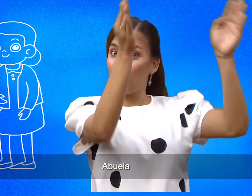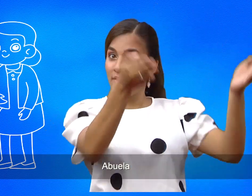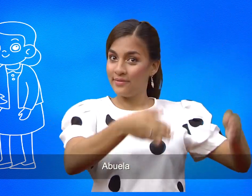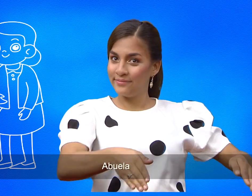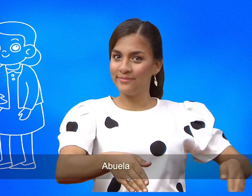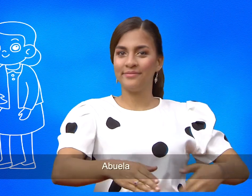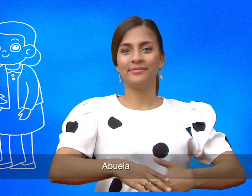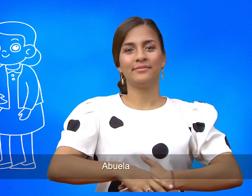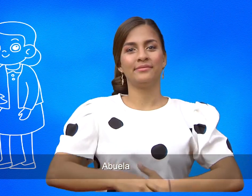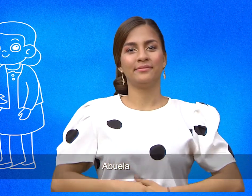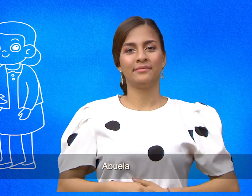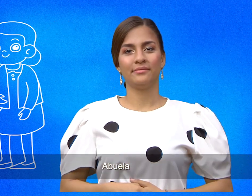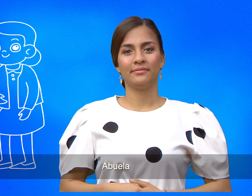Abuela.